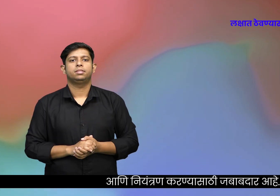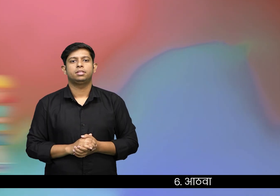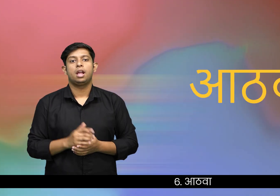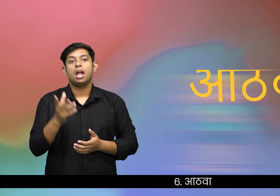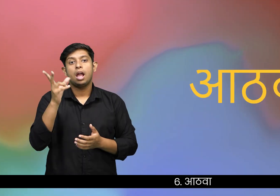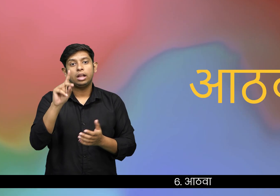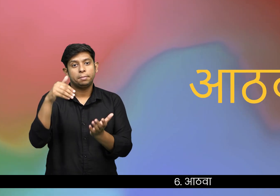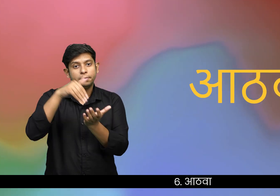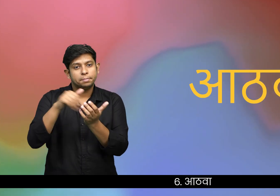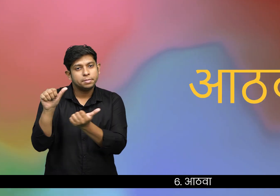आठवा,